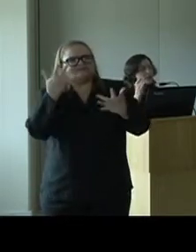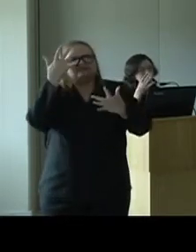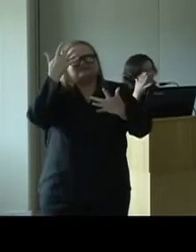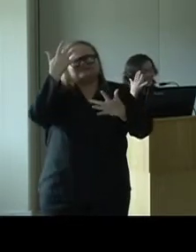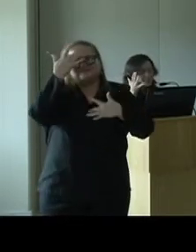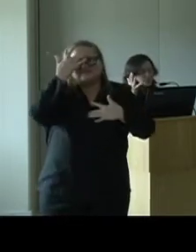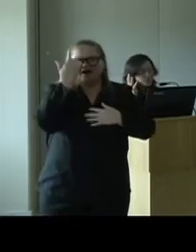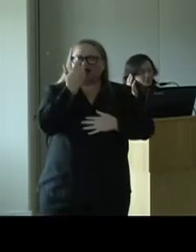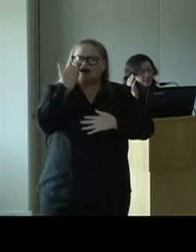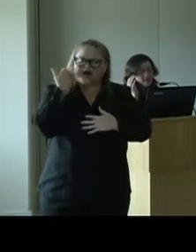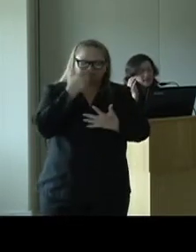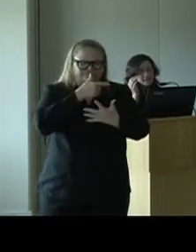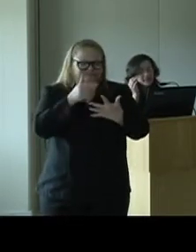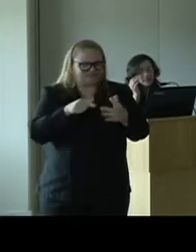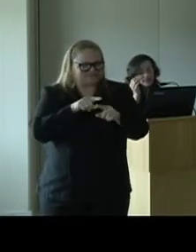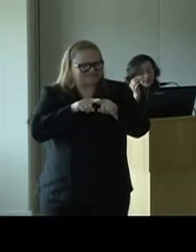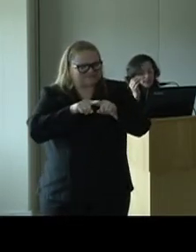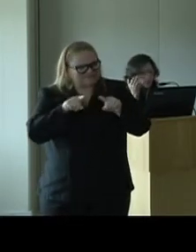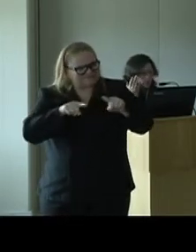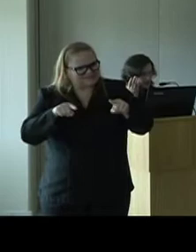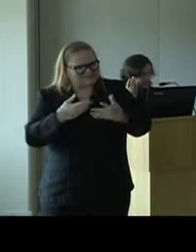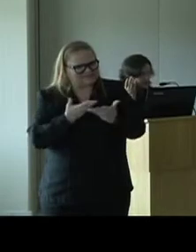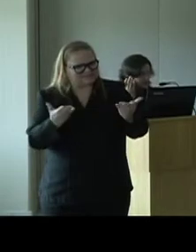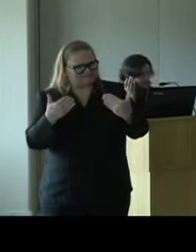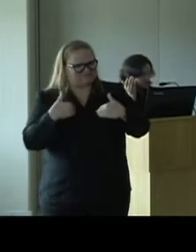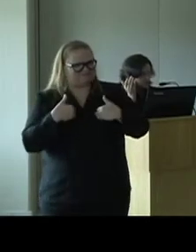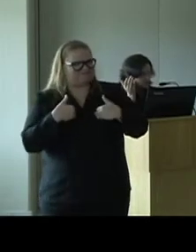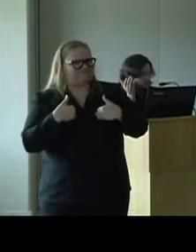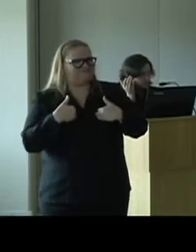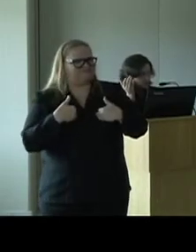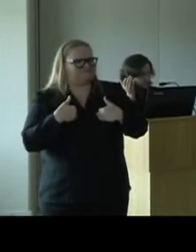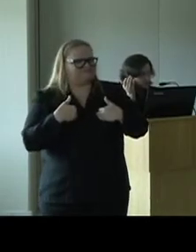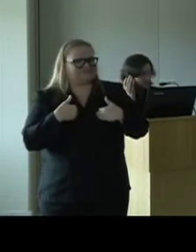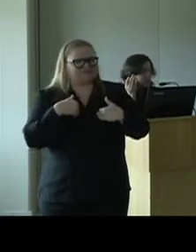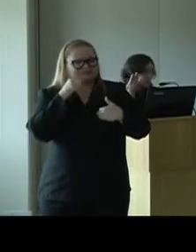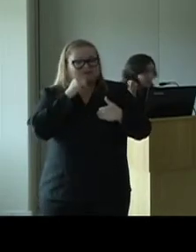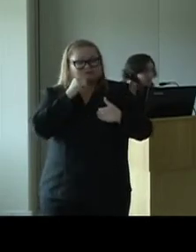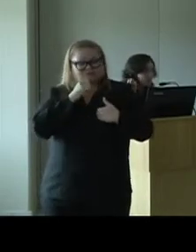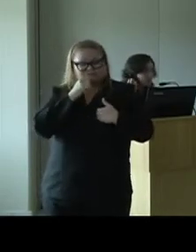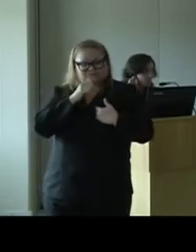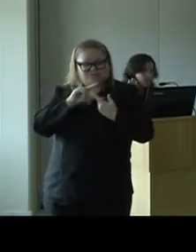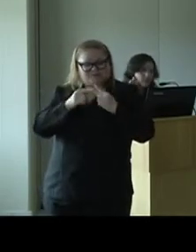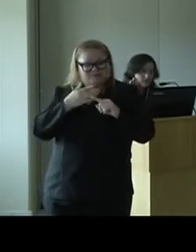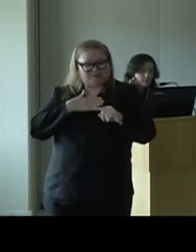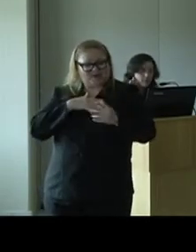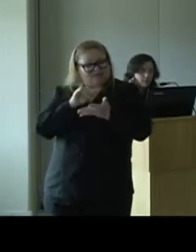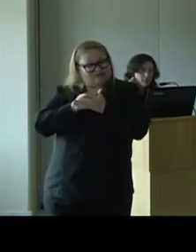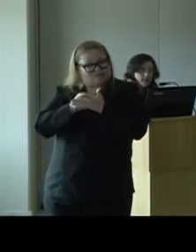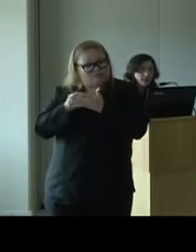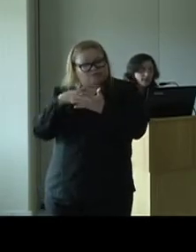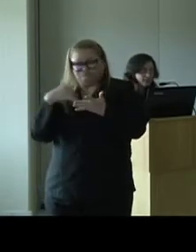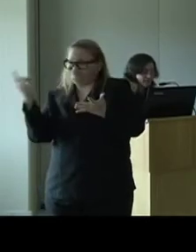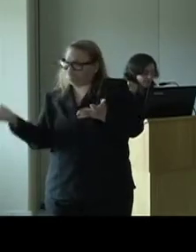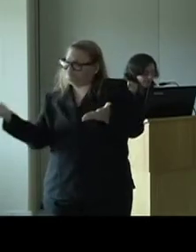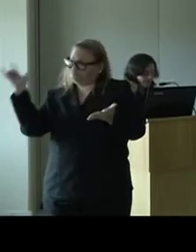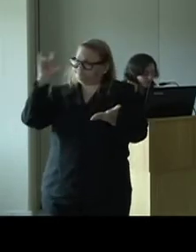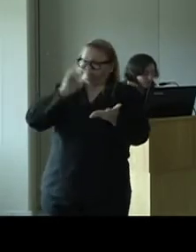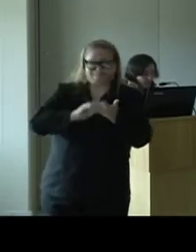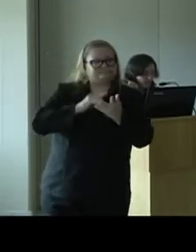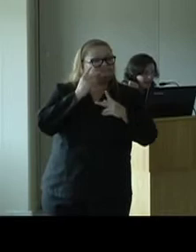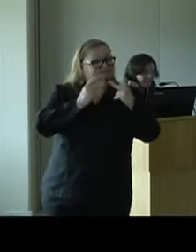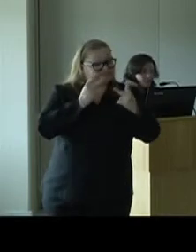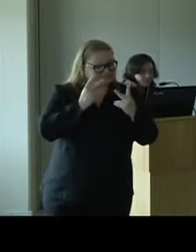severo, nada de circunstancias. Y como ella era de Nueva York, nosotros no podíamos ir, le dijimos, vente, te pagamos el viaje, ven a